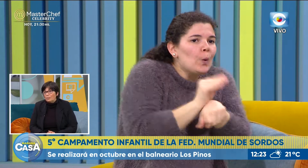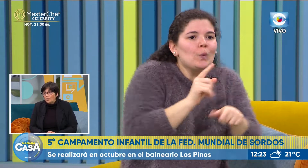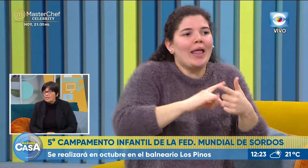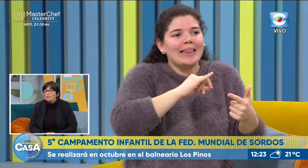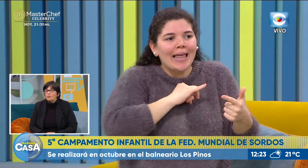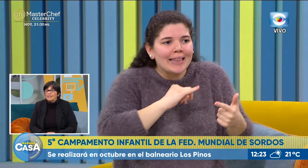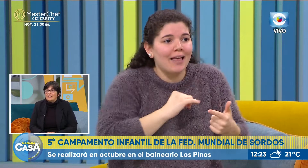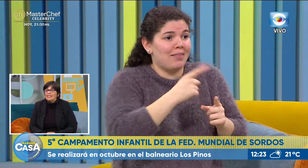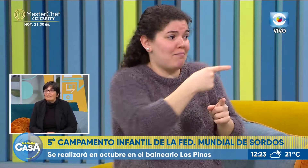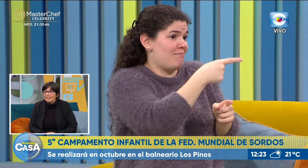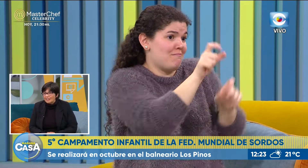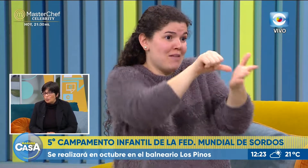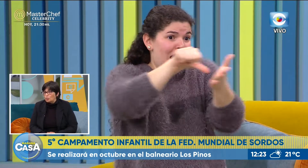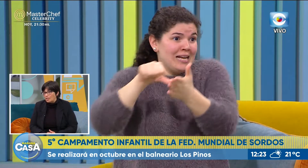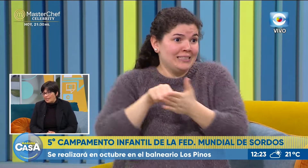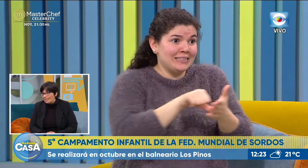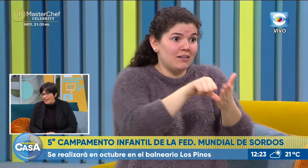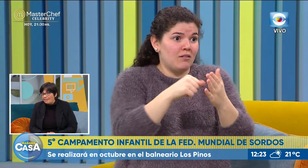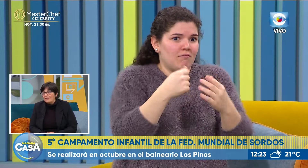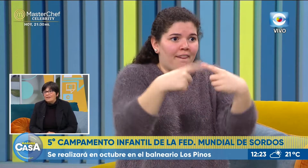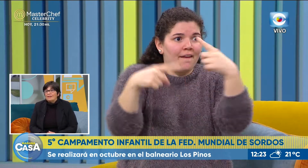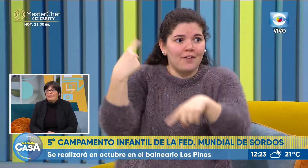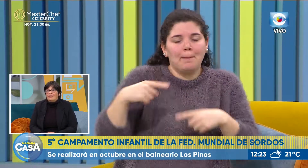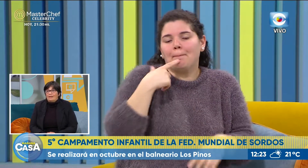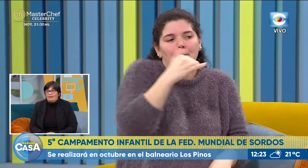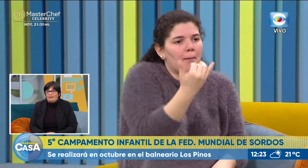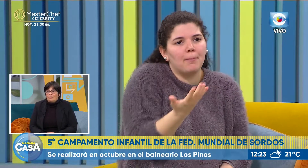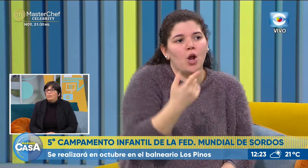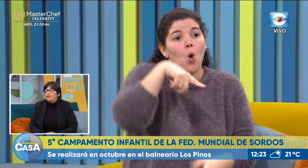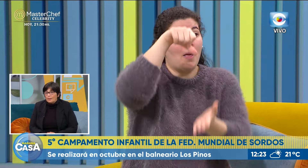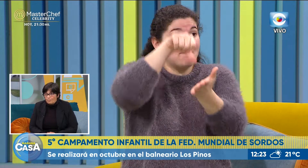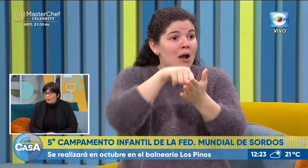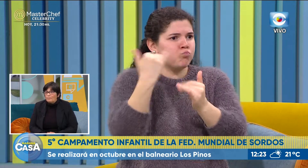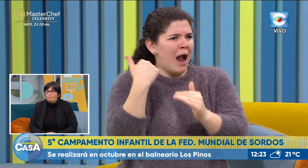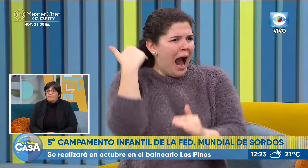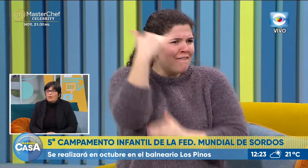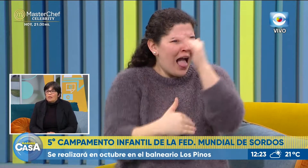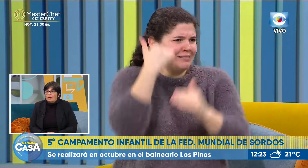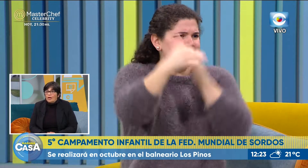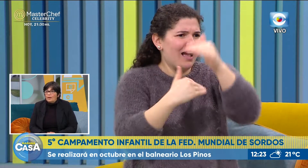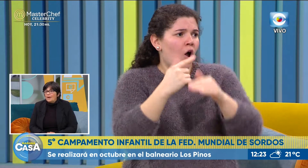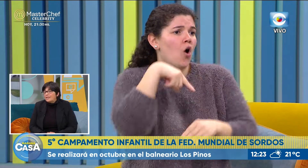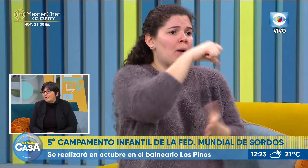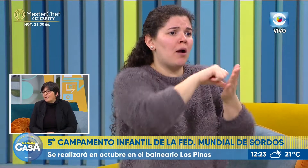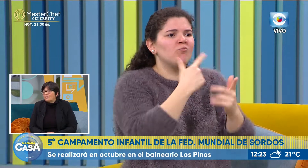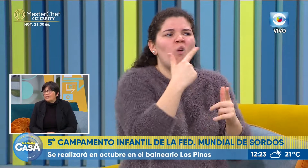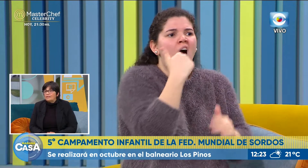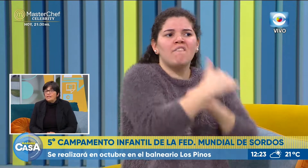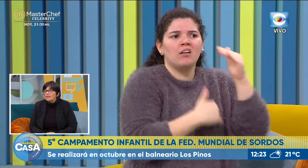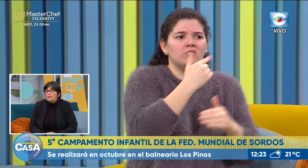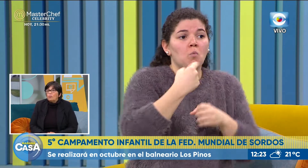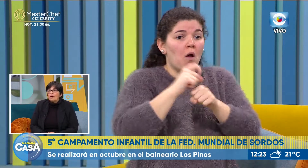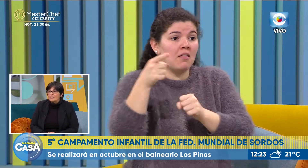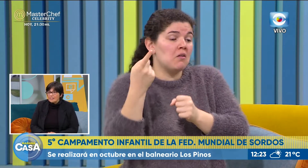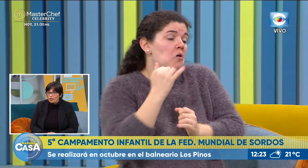porque después ellos van a seguir trabajando en su identidad. Por ejemplo, hay países que van a